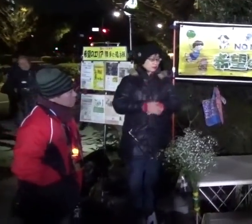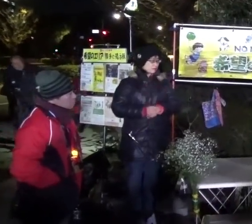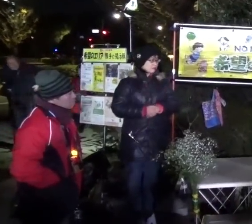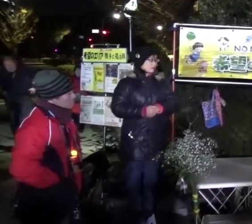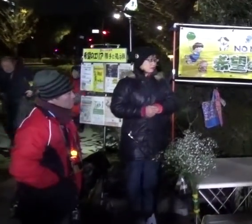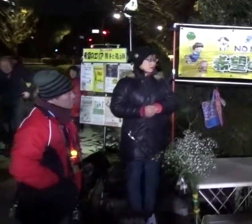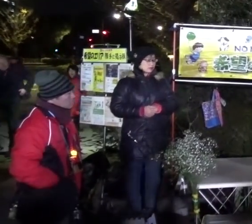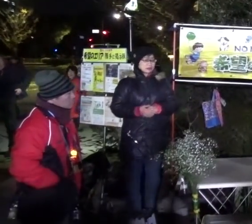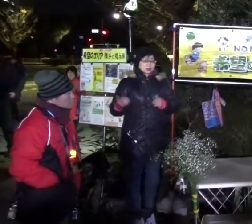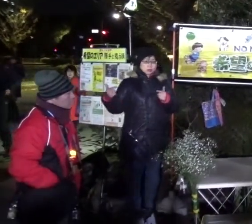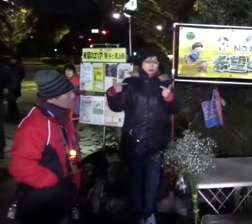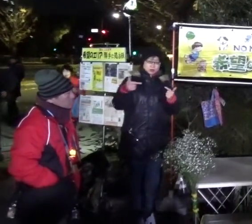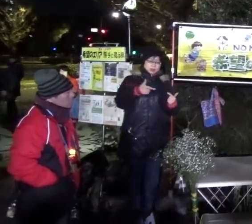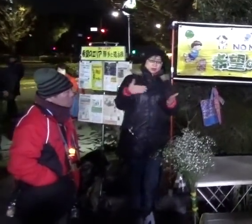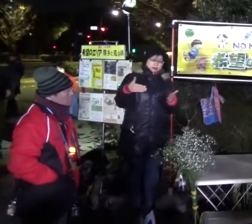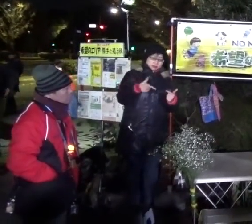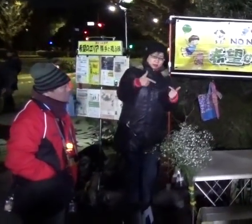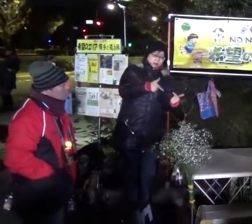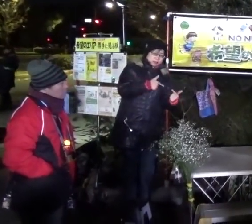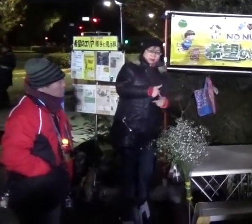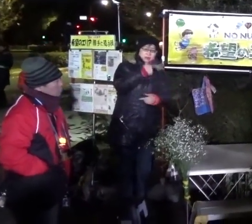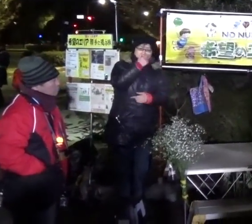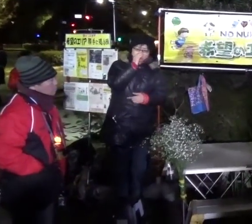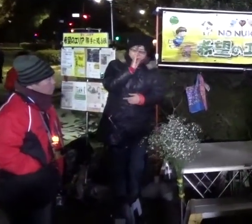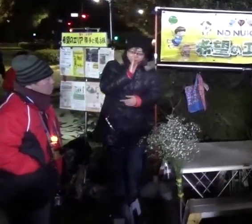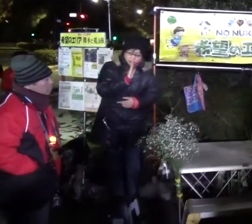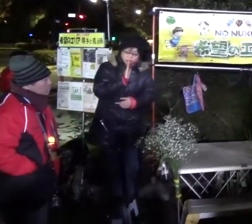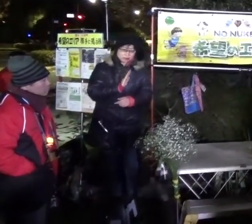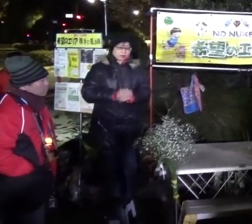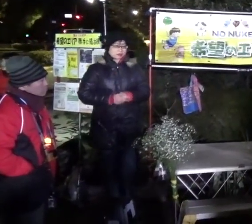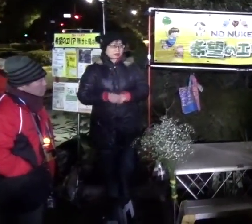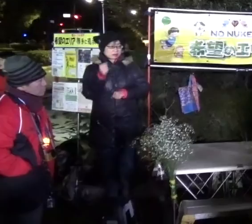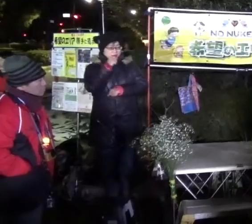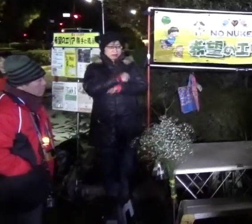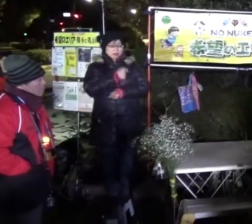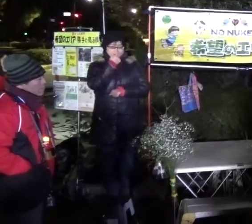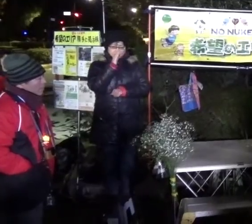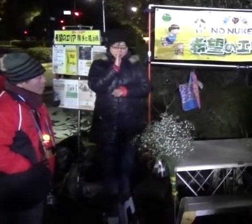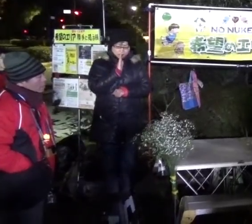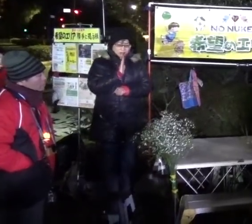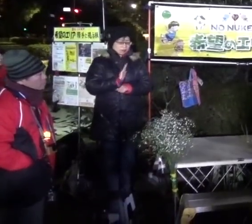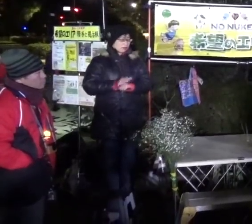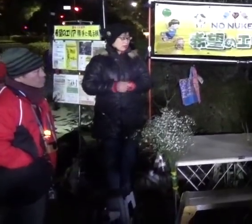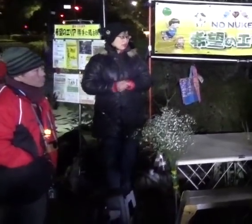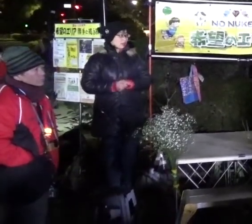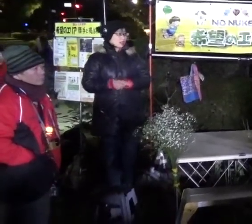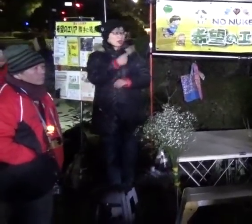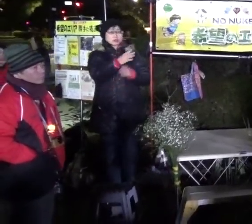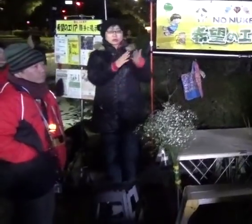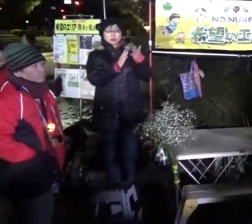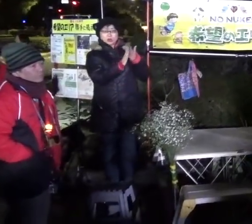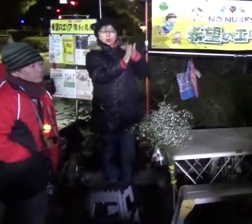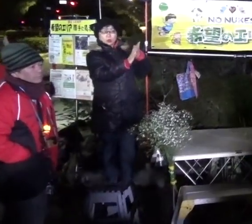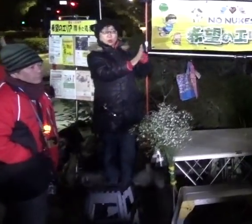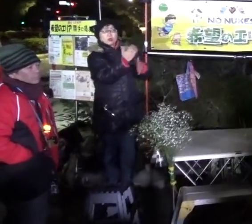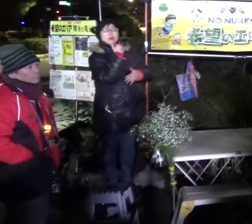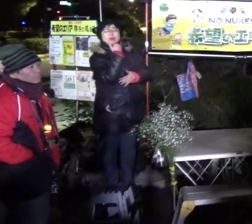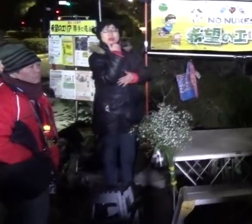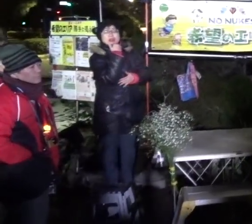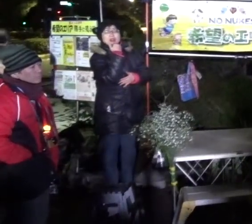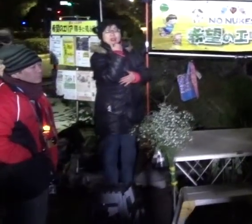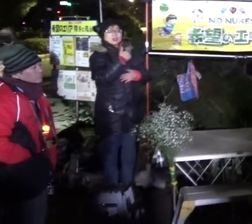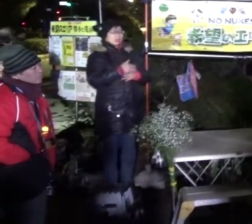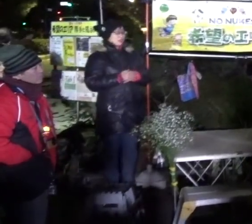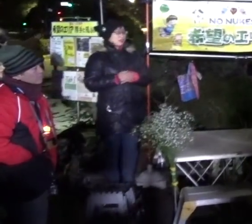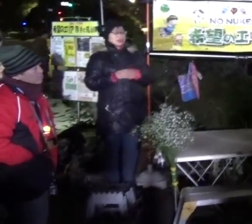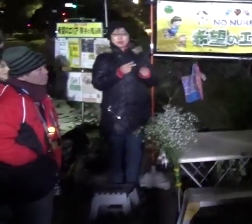ときっとね、終わりが押しちゃう可能性もあるんですけど、 ごめんなさい、 それはちょっと許してくださいね。 はいはい、 続々ここに今日待ってらっしゃる。 今日 も